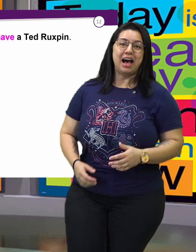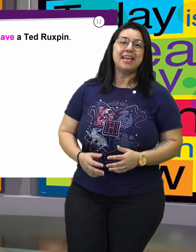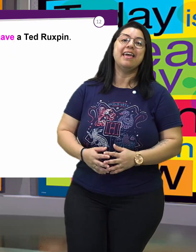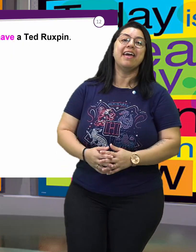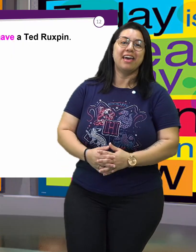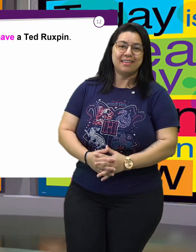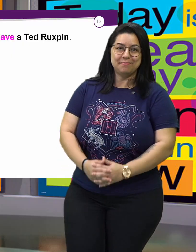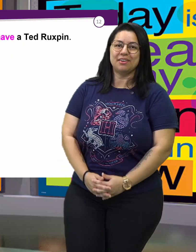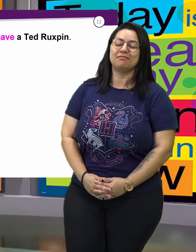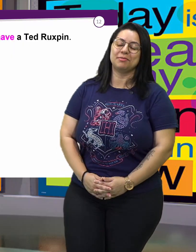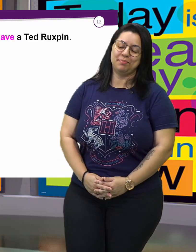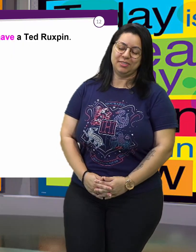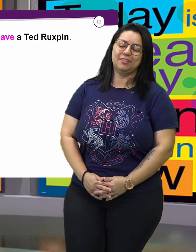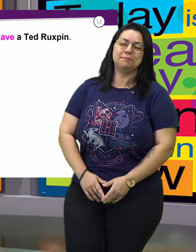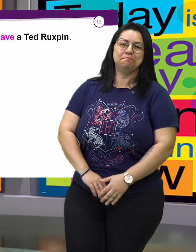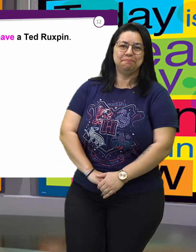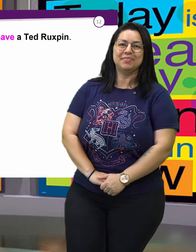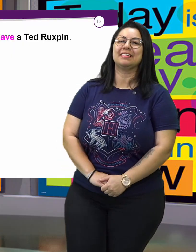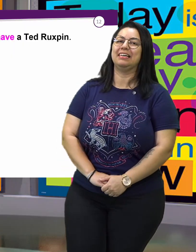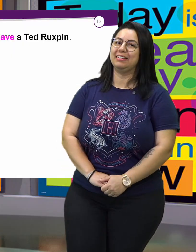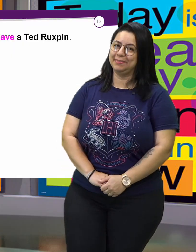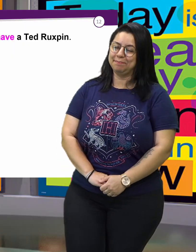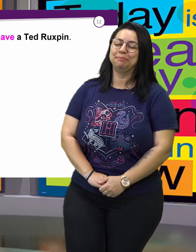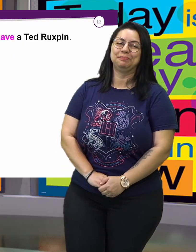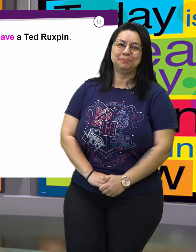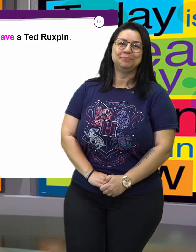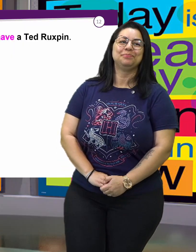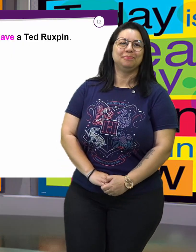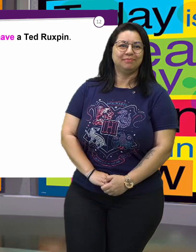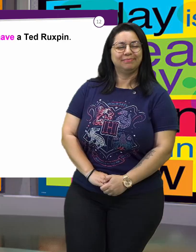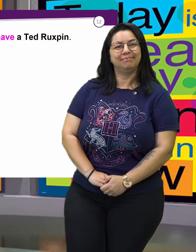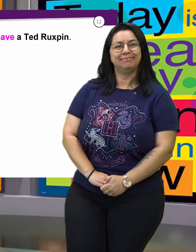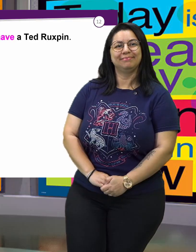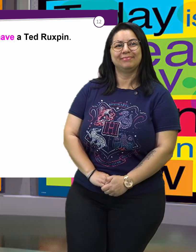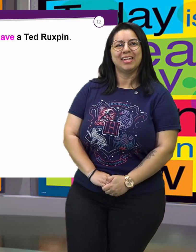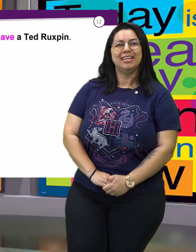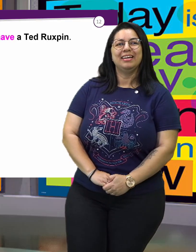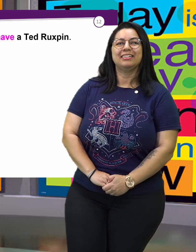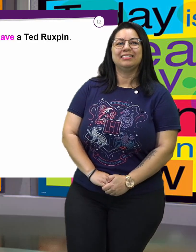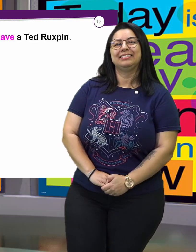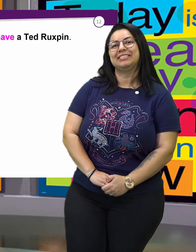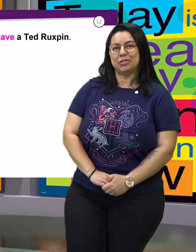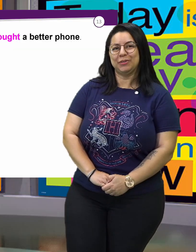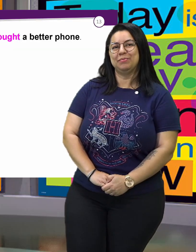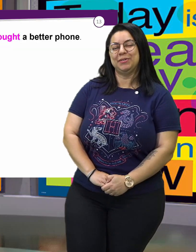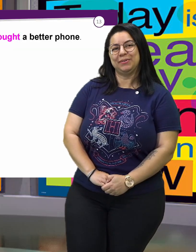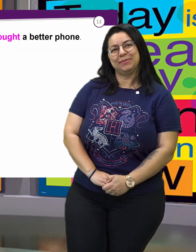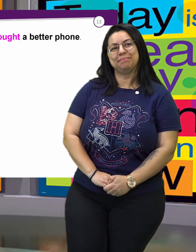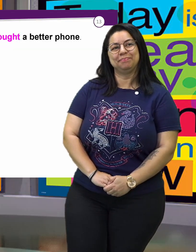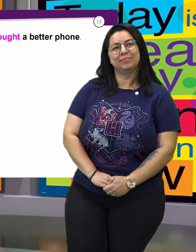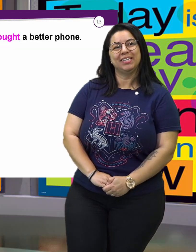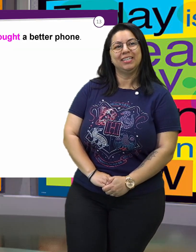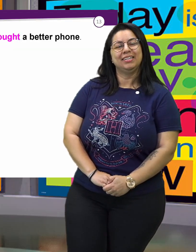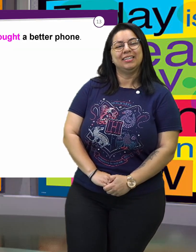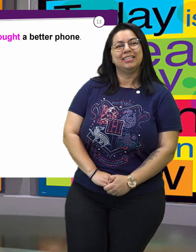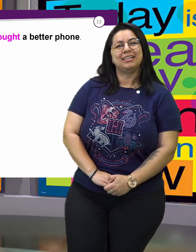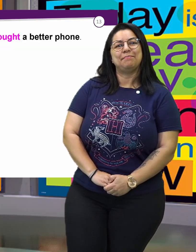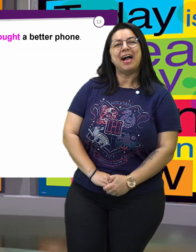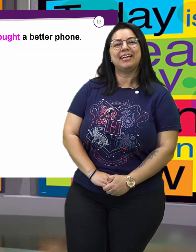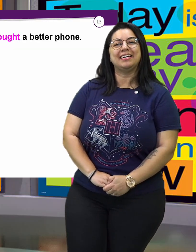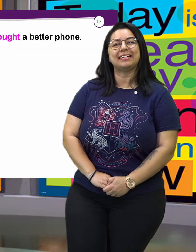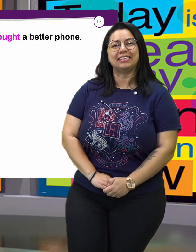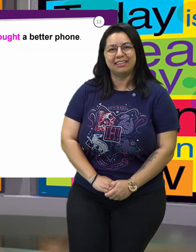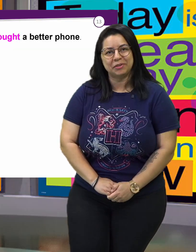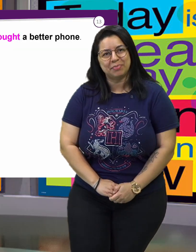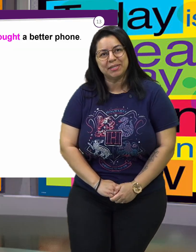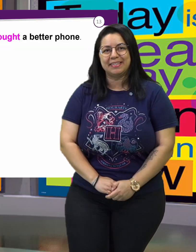I am a behaved person. Eu sou uma pessoa comportada. Muito bem? E isso não importa só pra criança, não. Todo mundo fazendo sua parte aí. Porque o mundo já tá muito difícil,